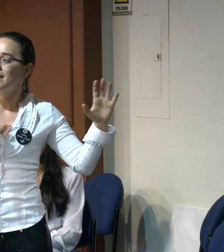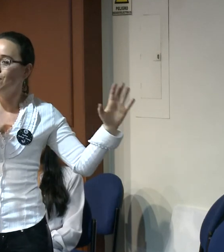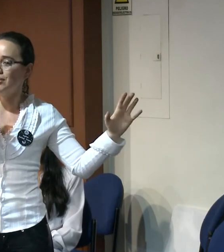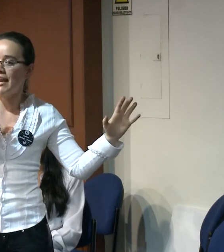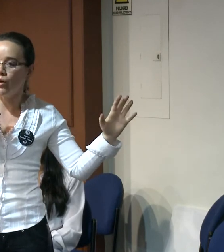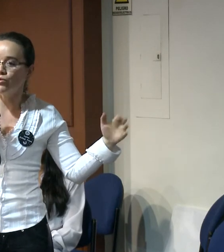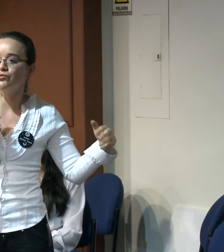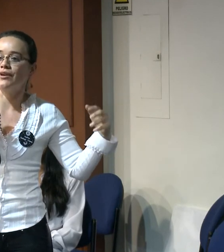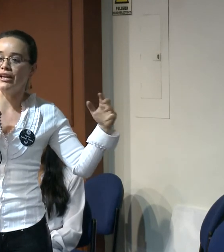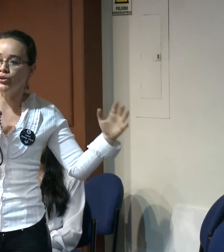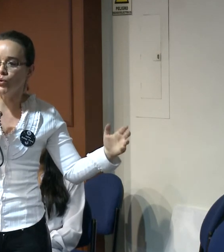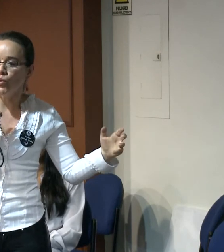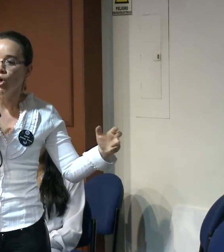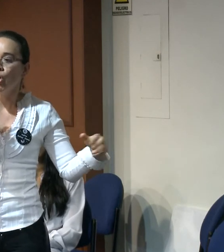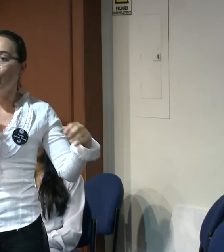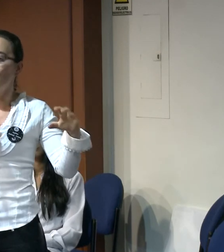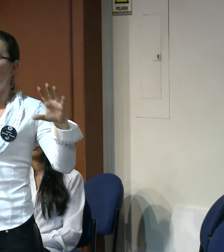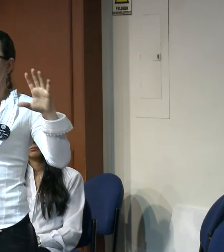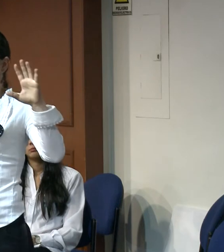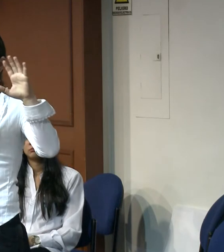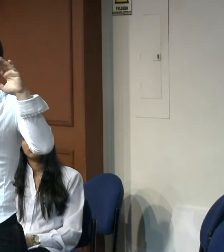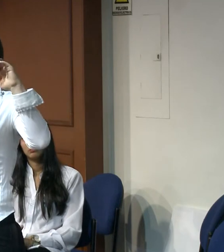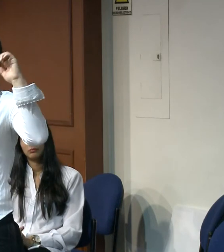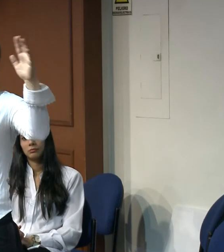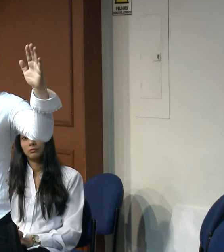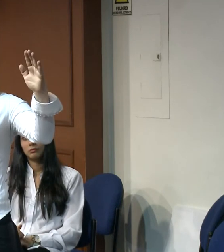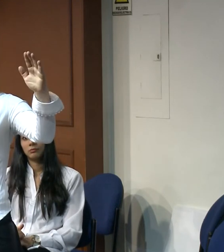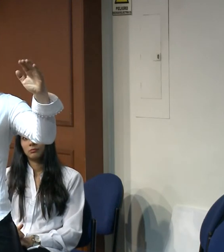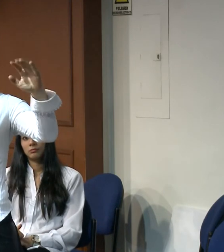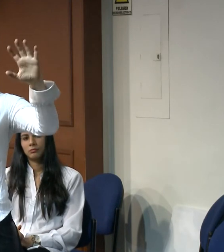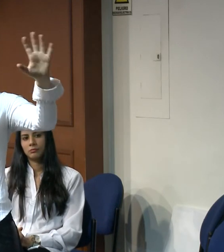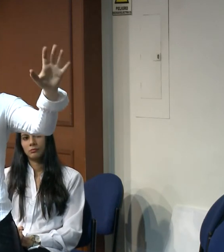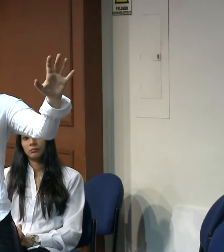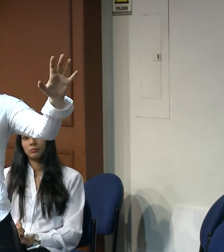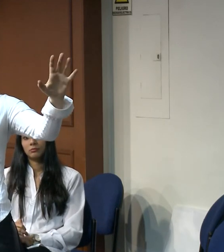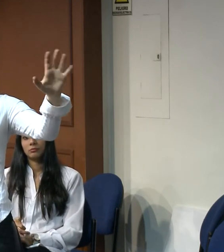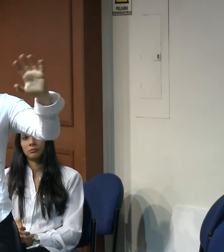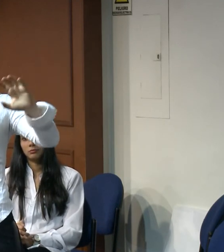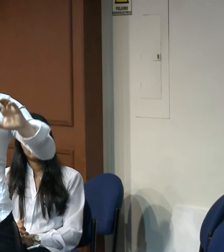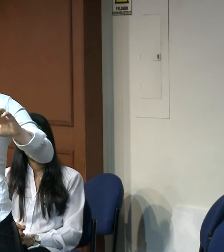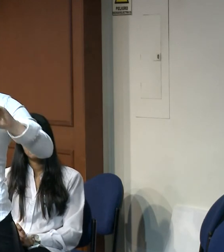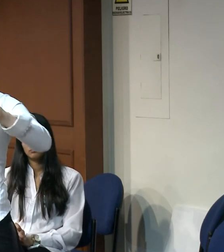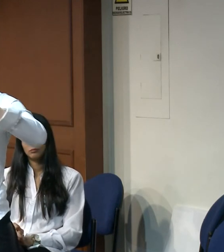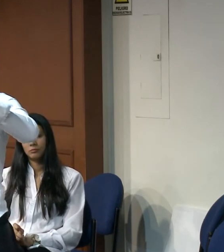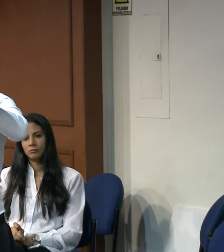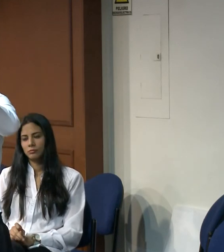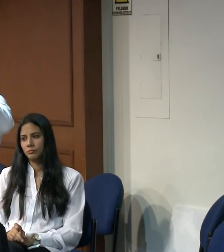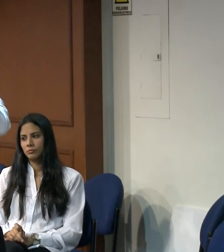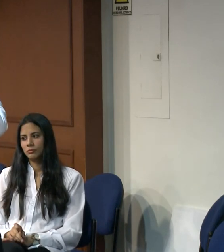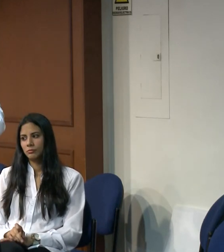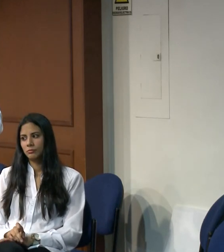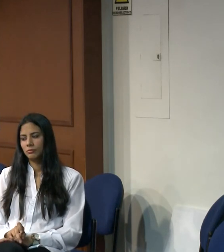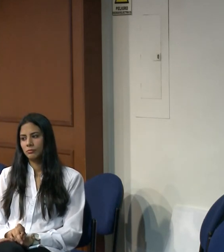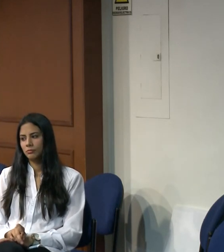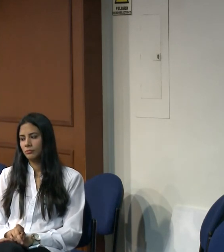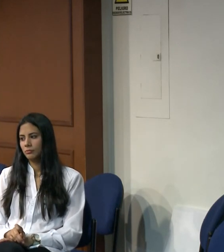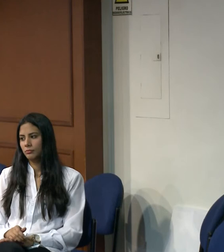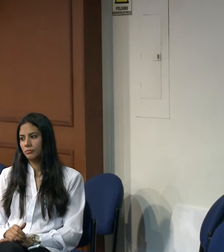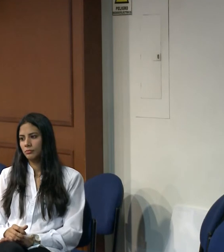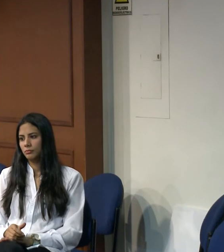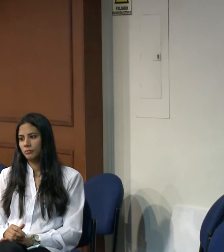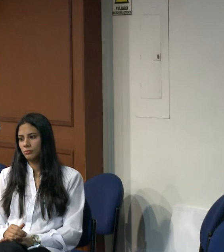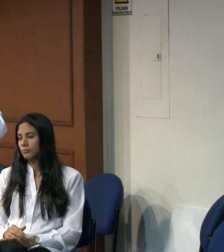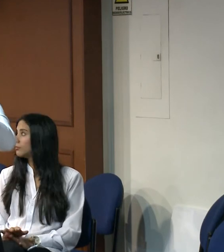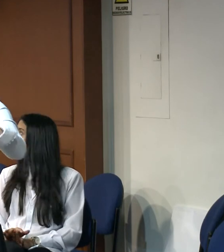tienen como tal la cultura hindú, cómo ellos comprenden o representan el universo, cómo representan, por